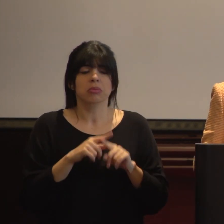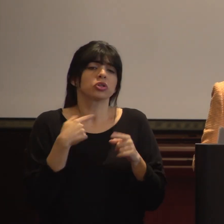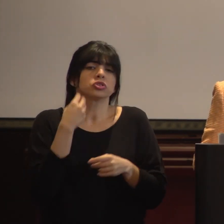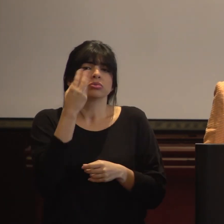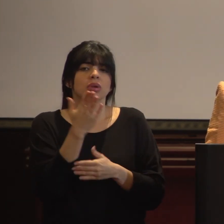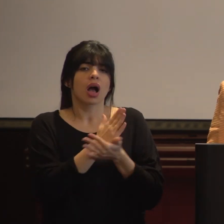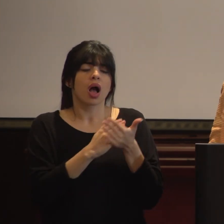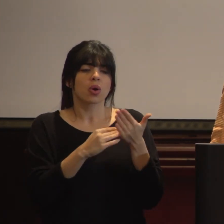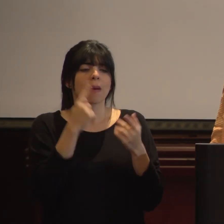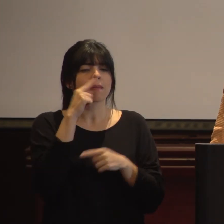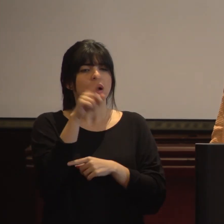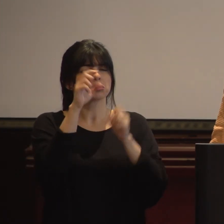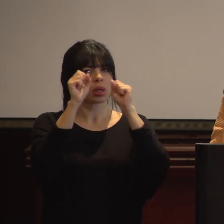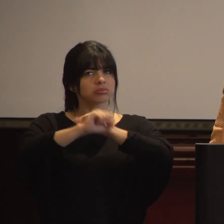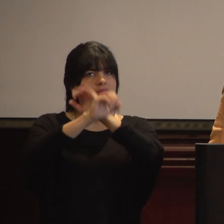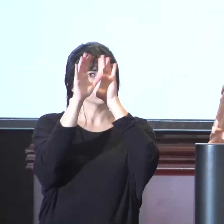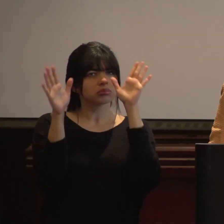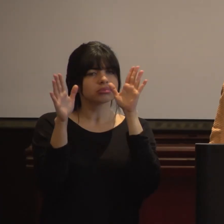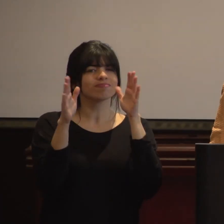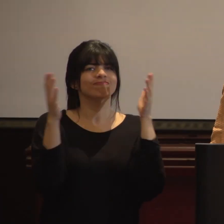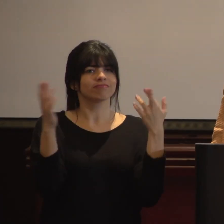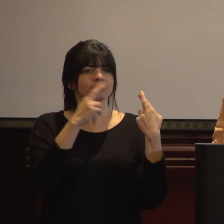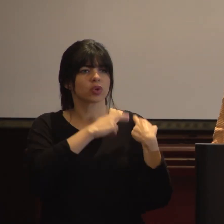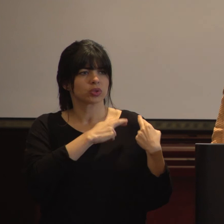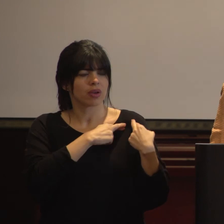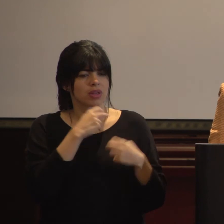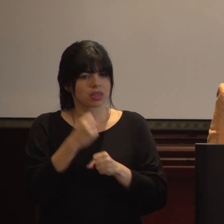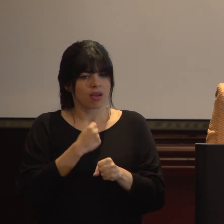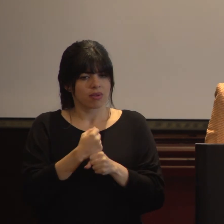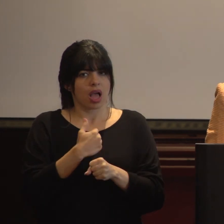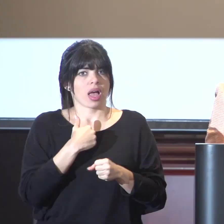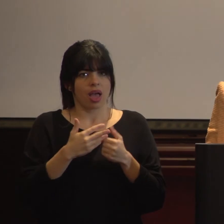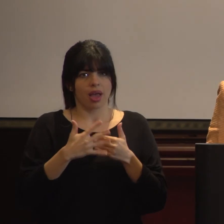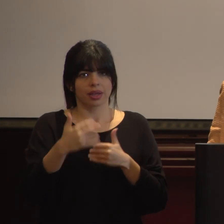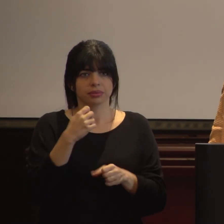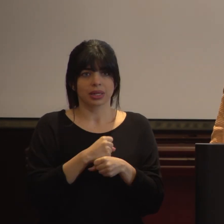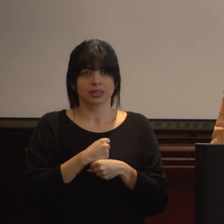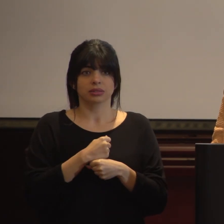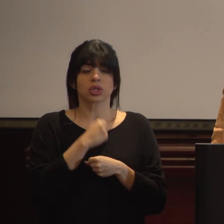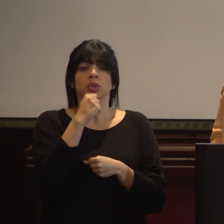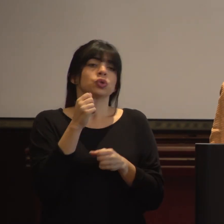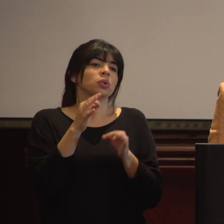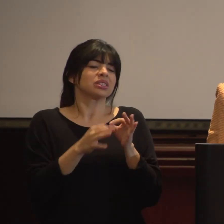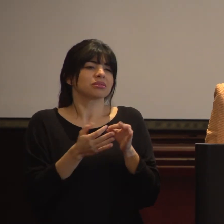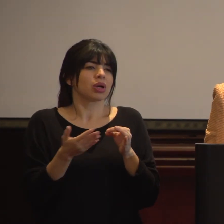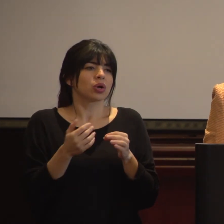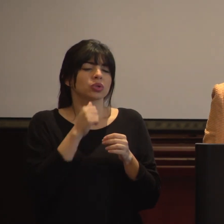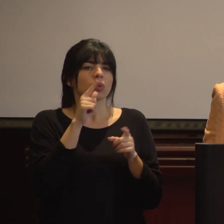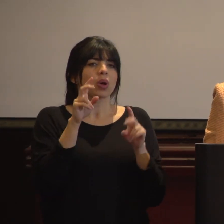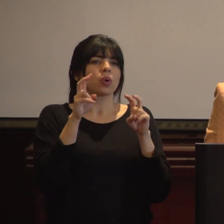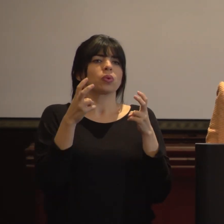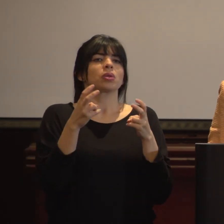algunos a fin de ilustrar la enorme responsabilidad y labor que tenemos por delante No es menuda cosa no es un